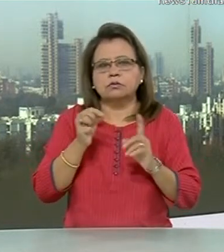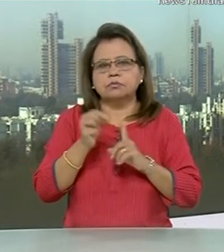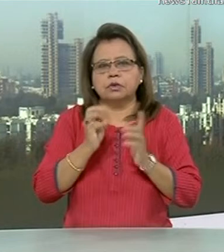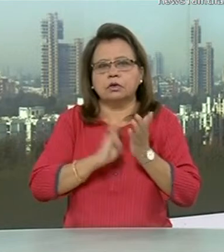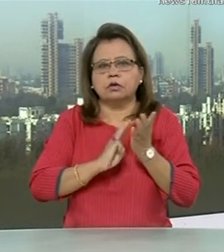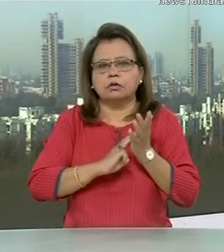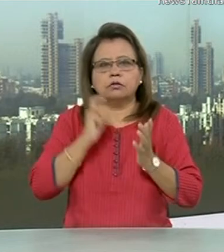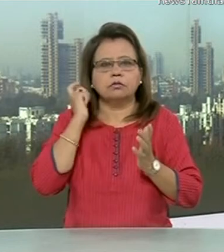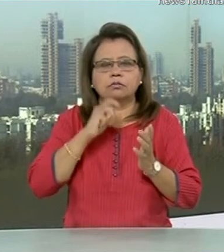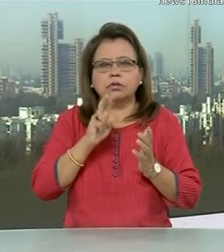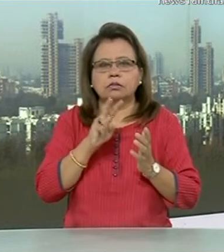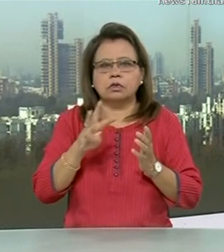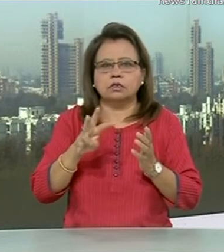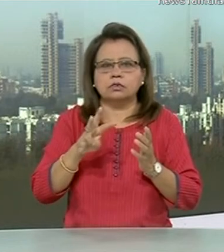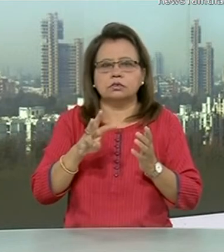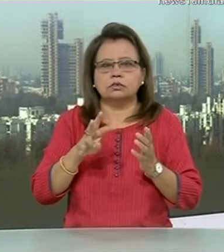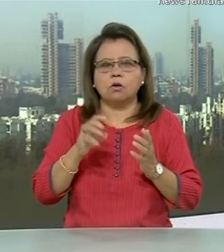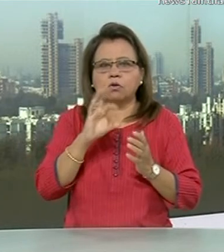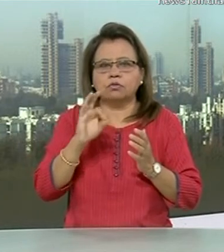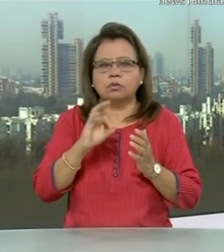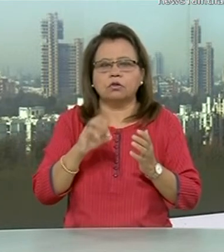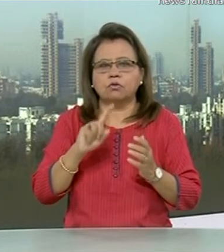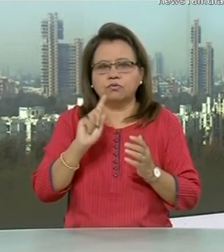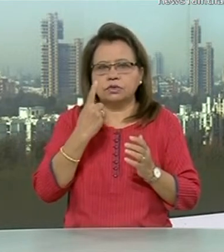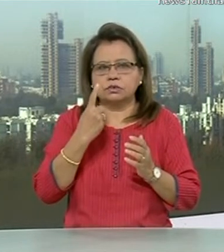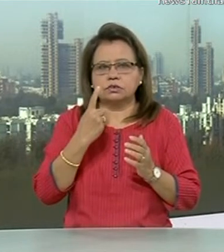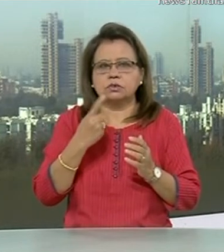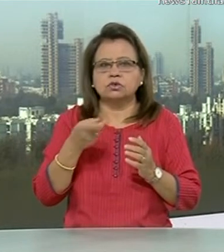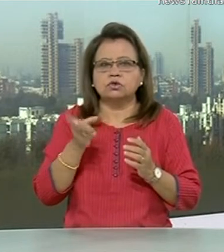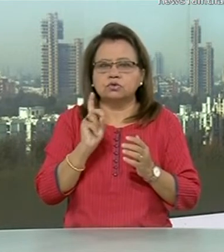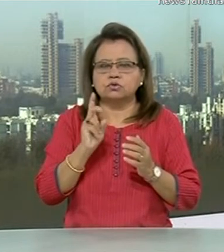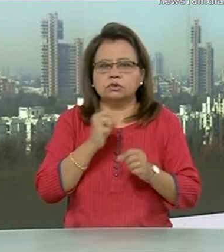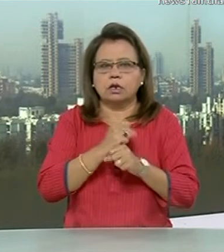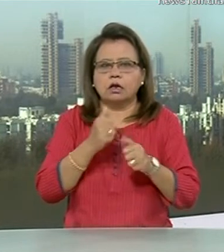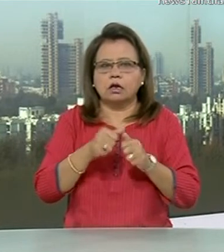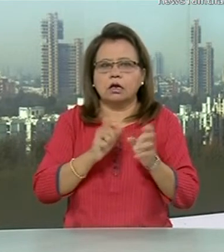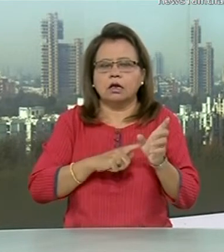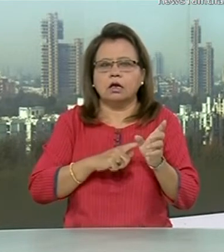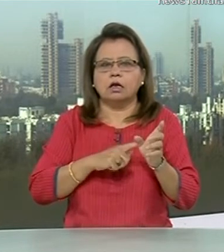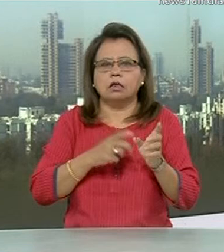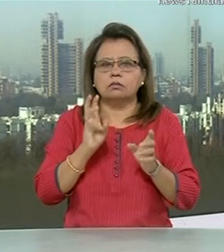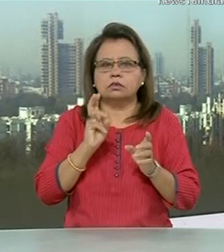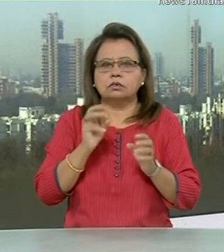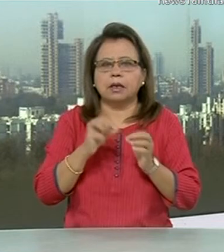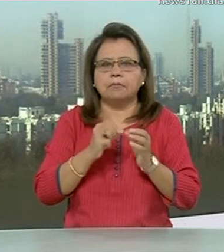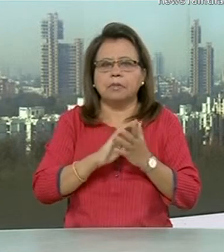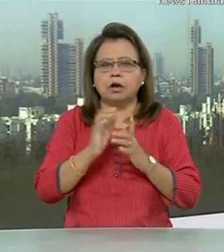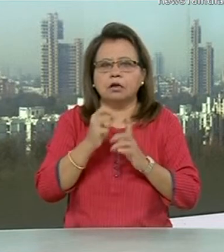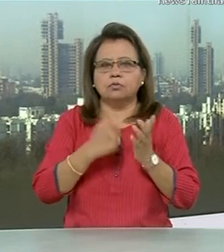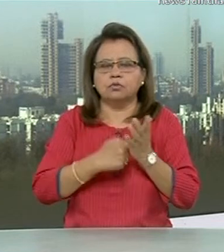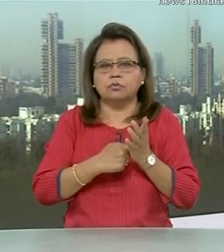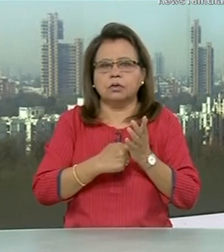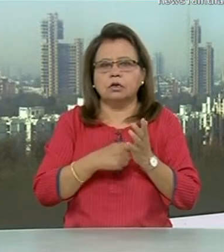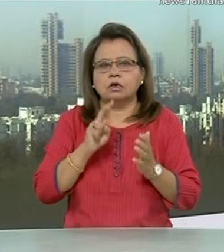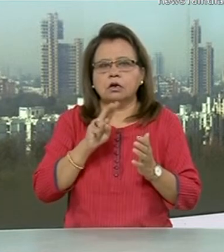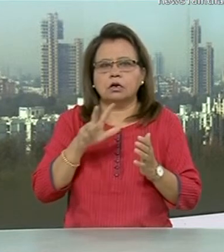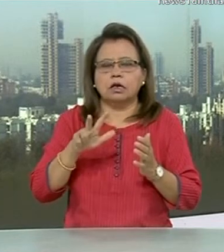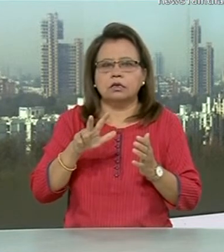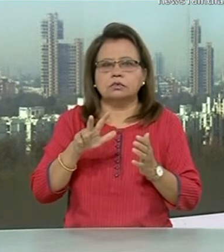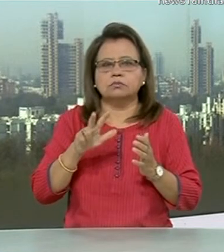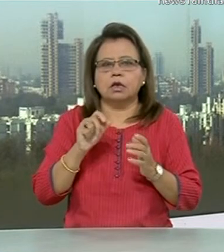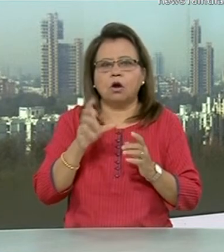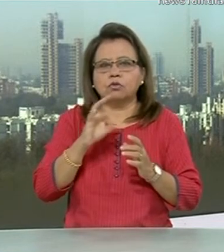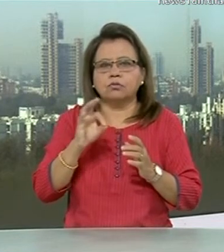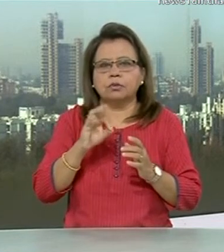अक्टूबर को सासाराम में दूसरी और तीसरी में 28 अक्टूबर को दरभंगा